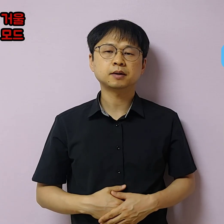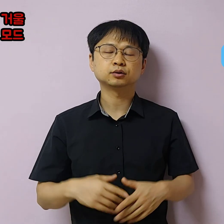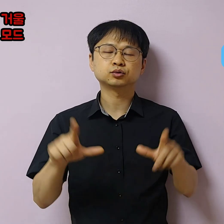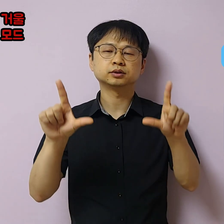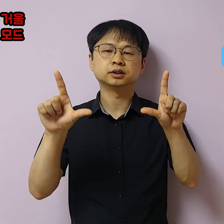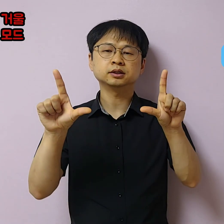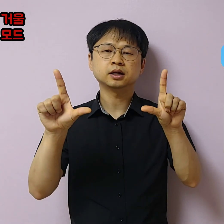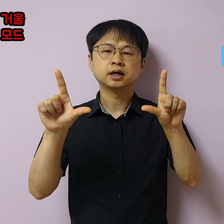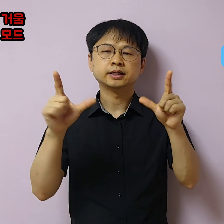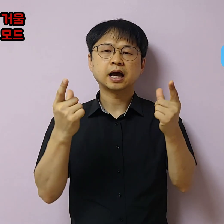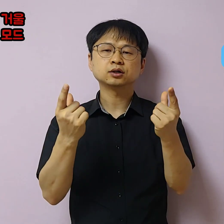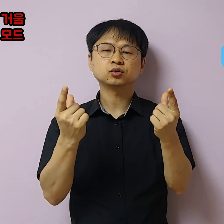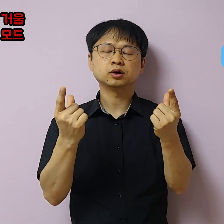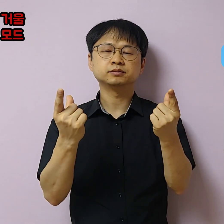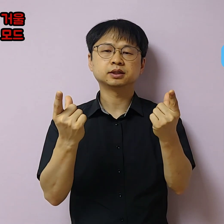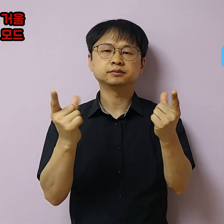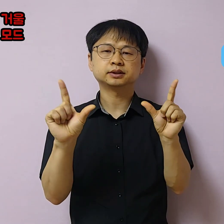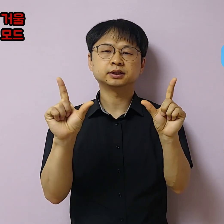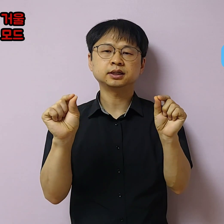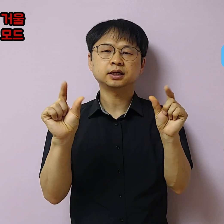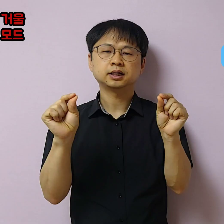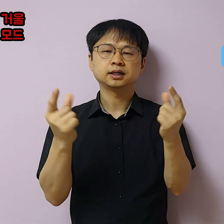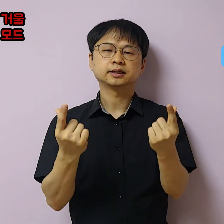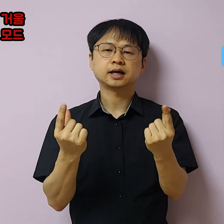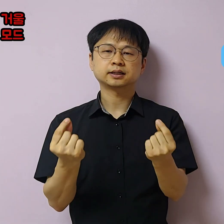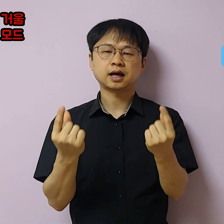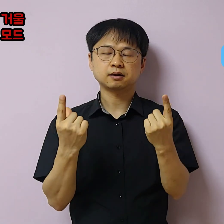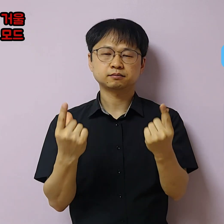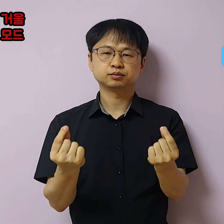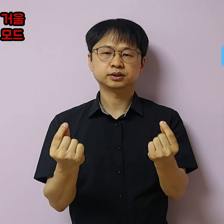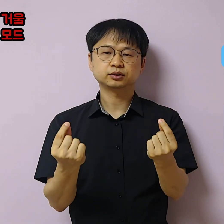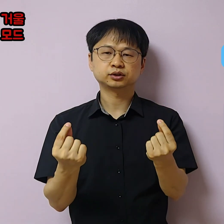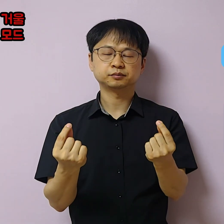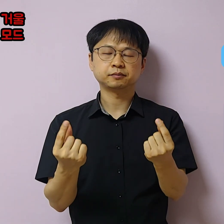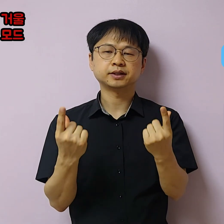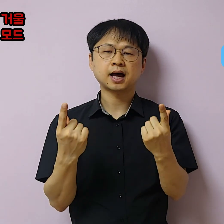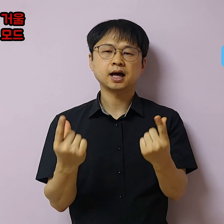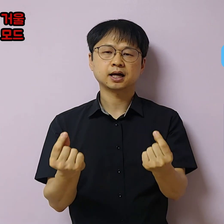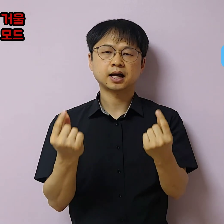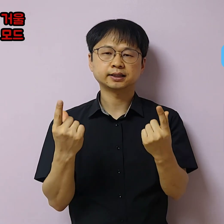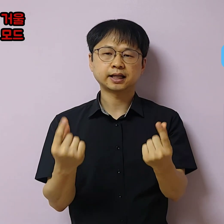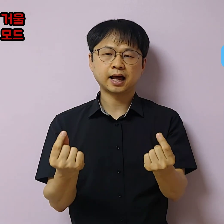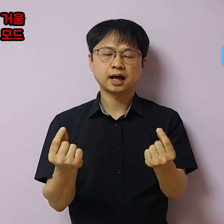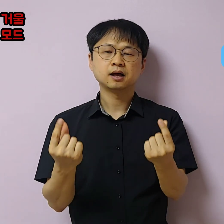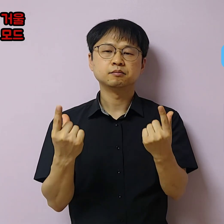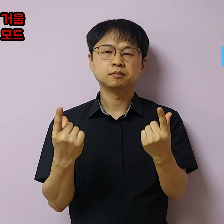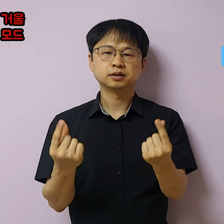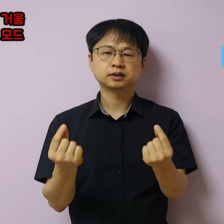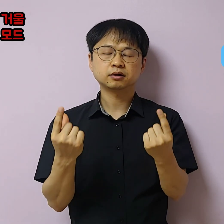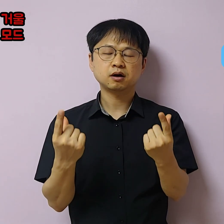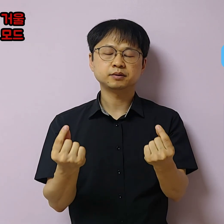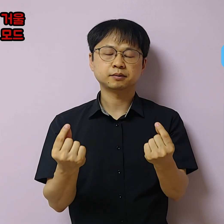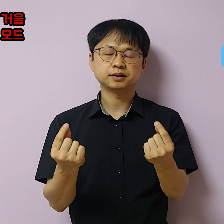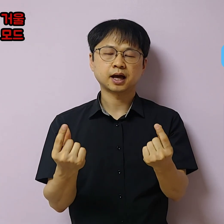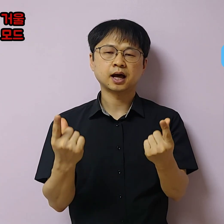하는 수어는 양손 엄지검지를 딱딱 부딪혀 주시면 됩니다. 같다, 뭐뭐처럼이